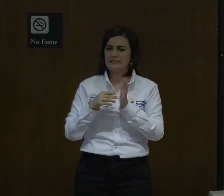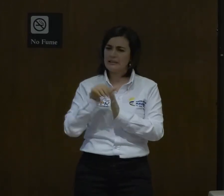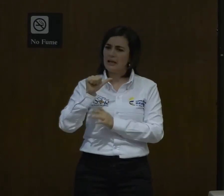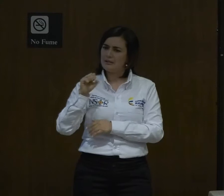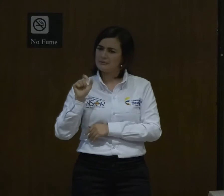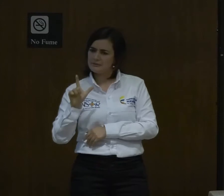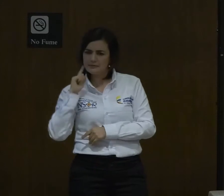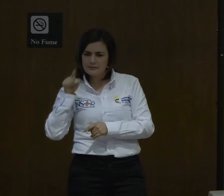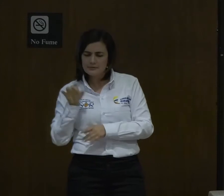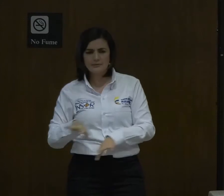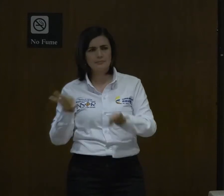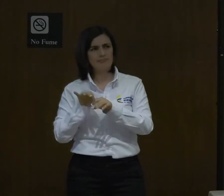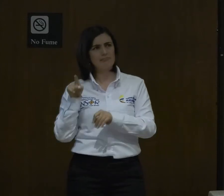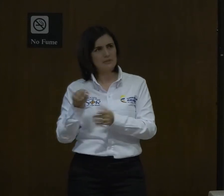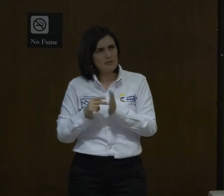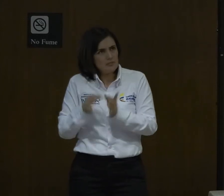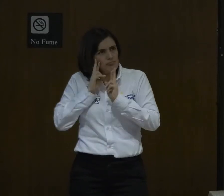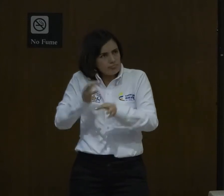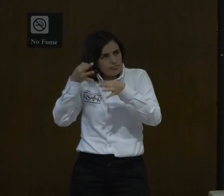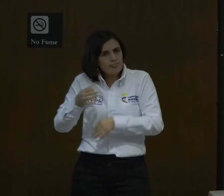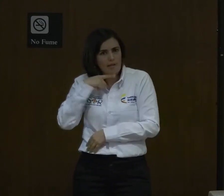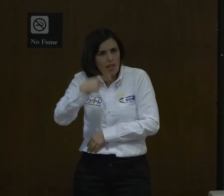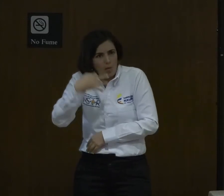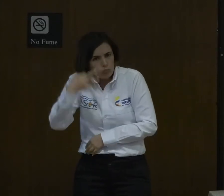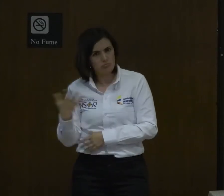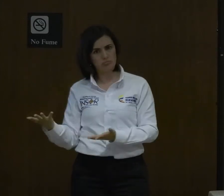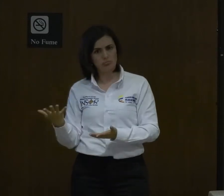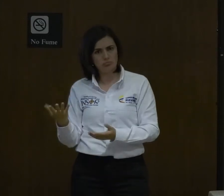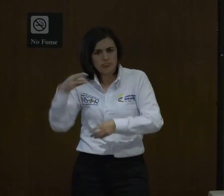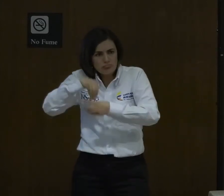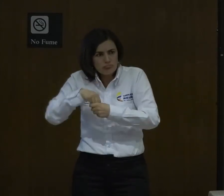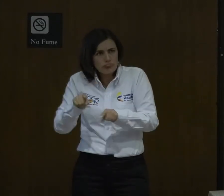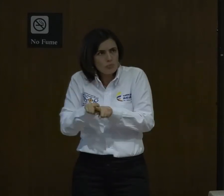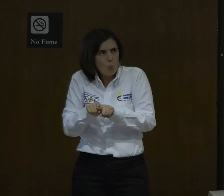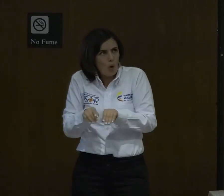ASL era una lengua con la misma